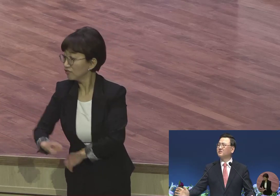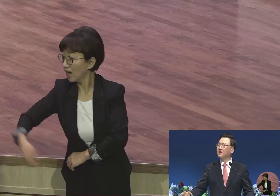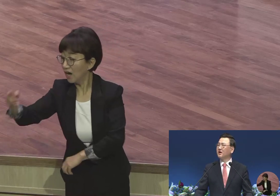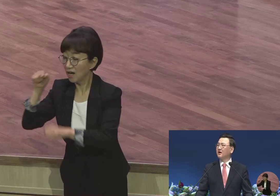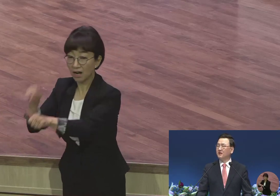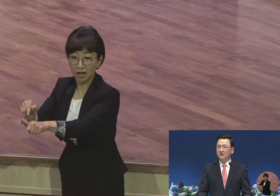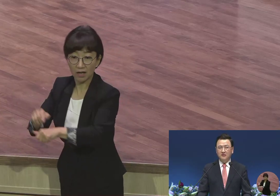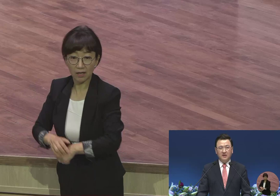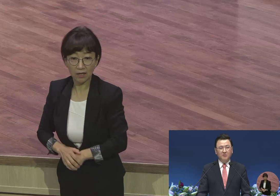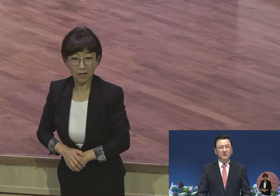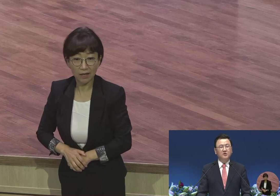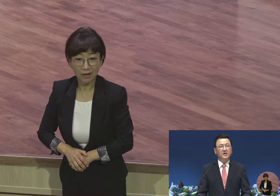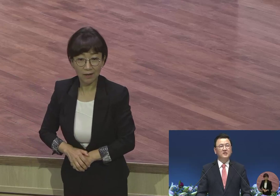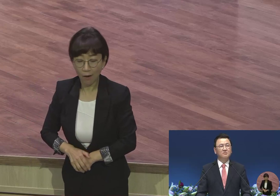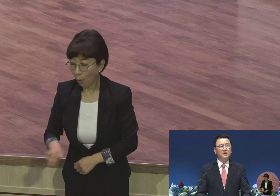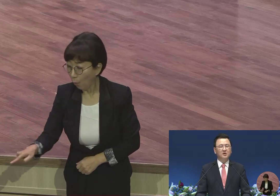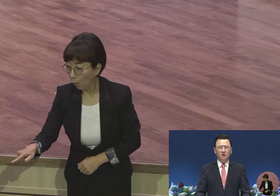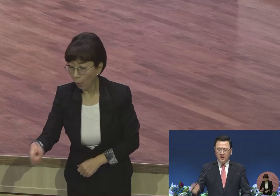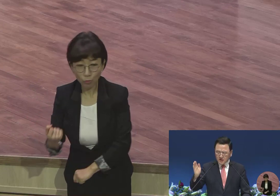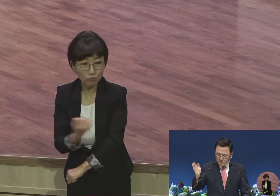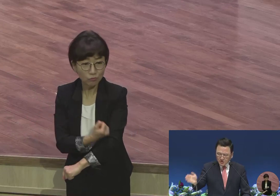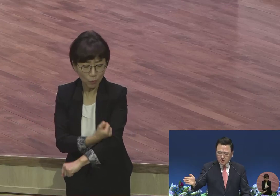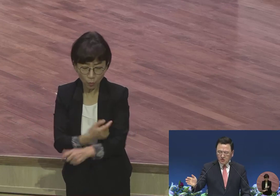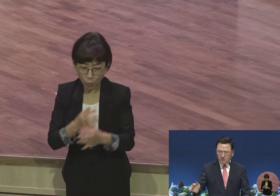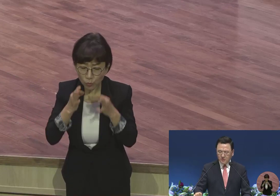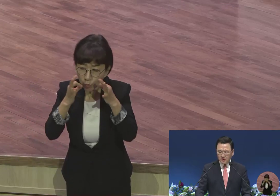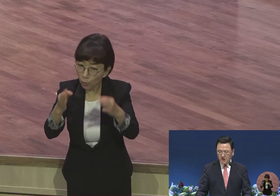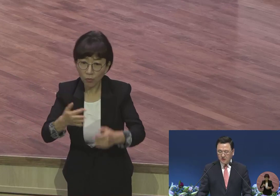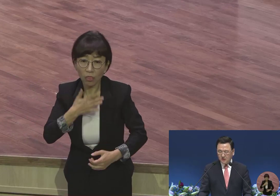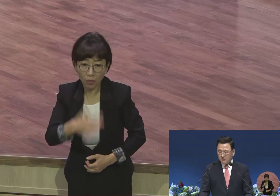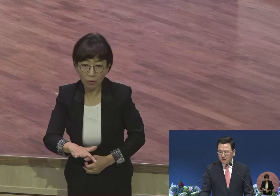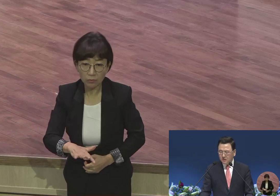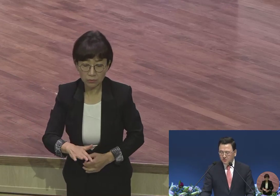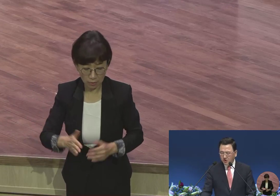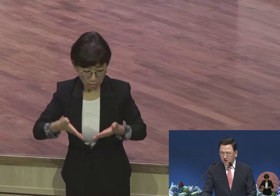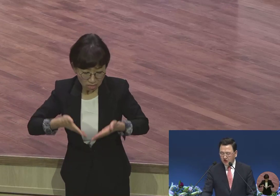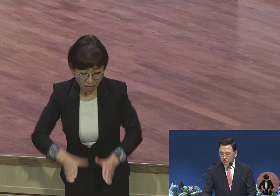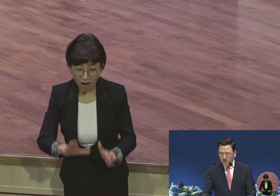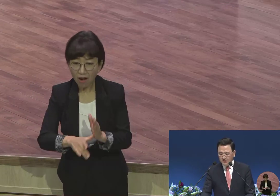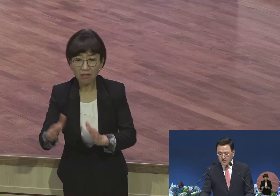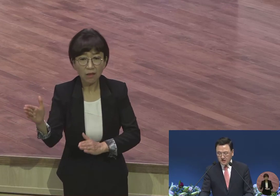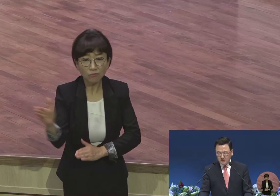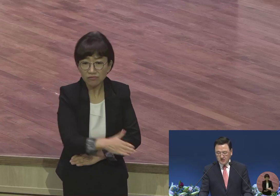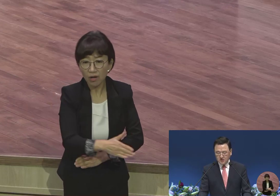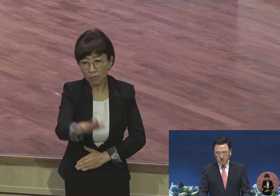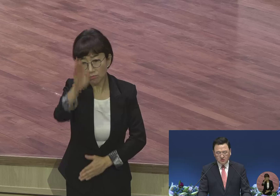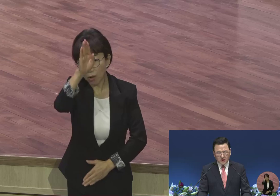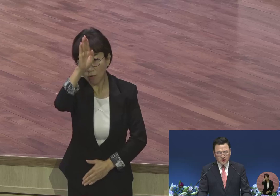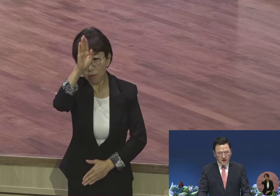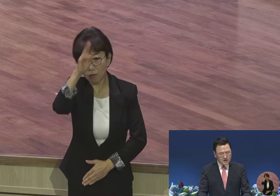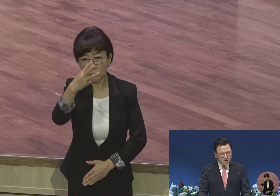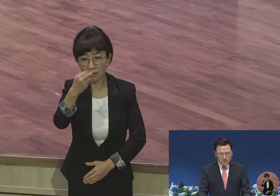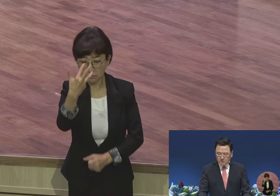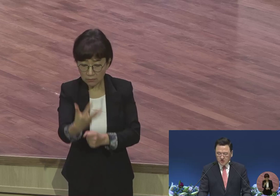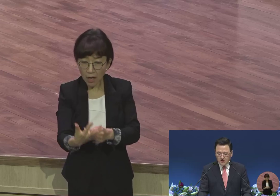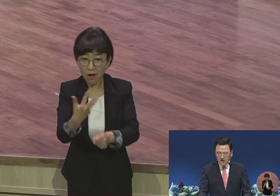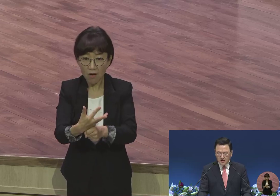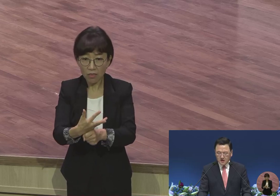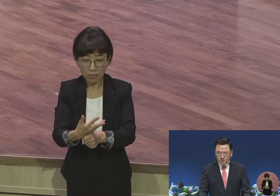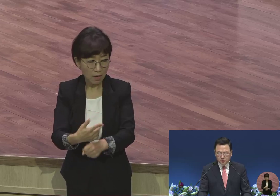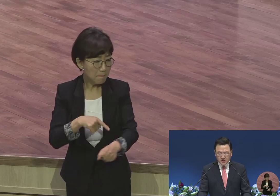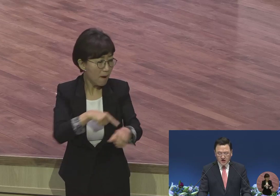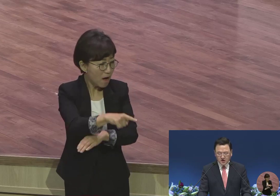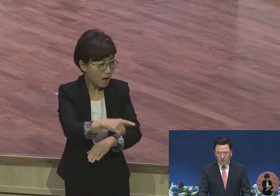게 뭐가 있습니까? 나면서 앉은뱅이고 나면서 여러분 그 병을 앓고 있는데 선행 한 게